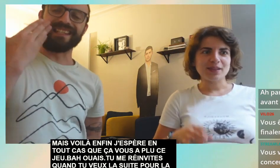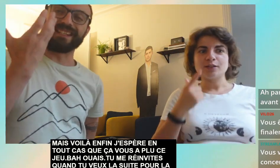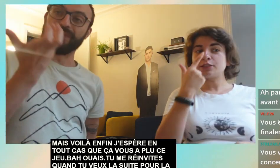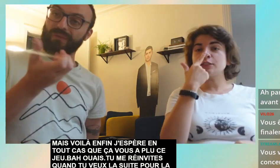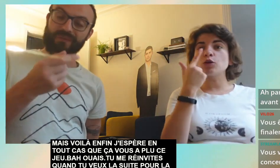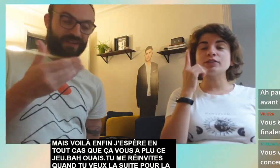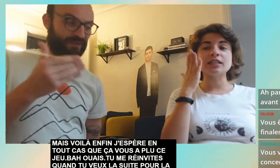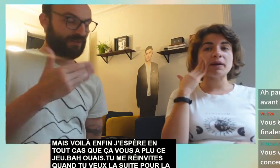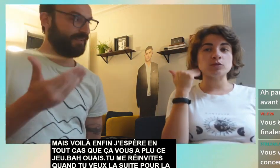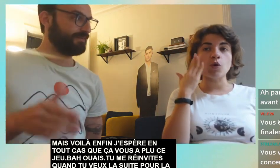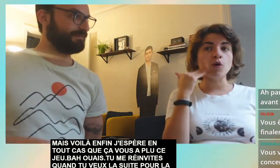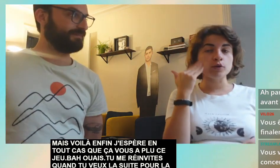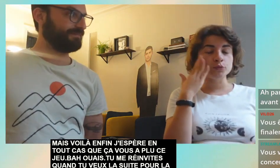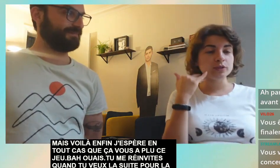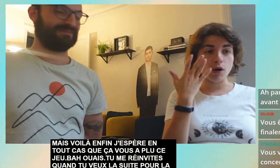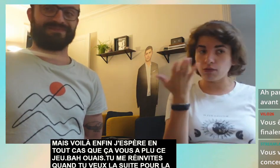si vous voulez on encore. dépasse 1 million.